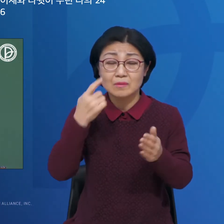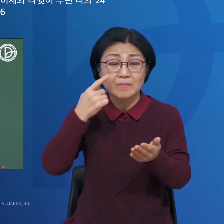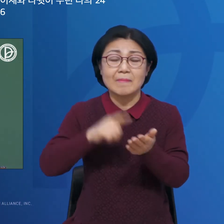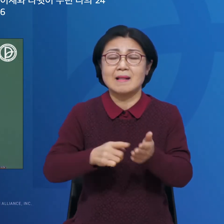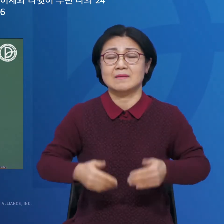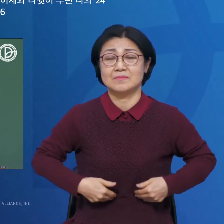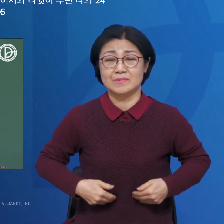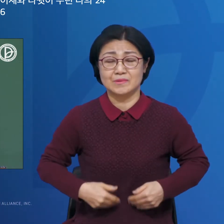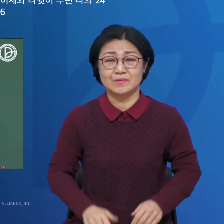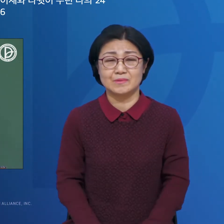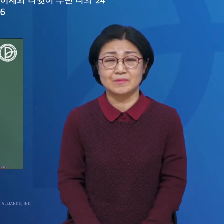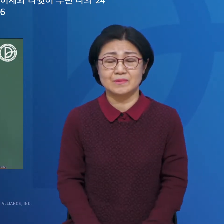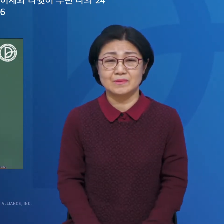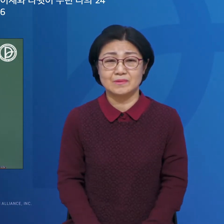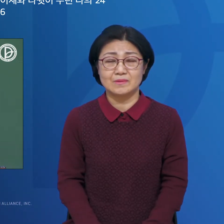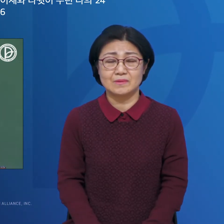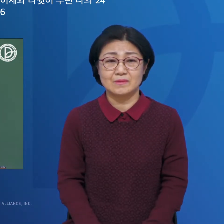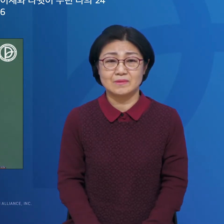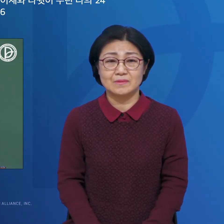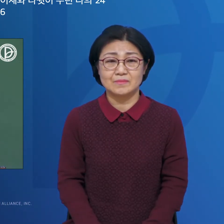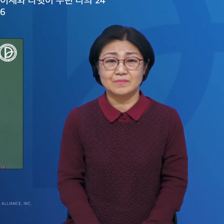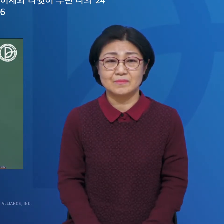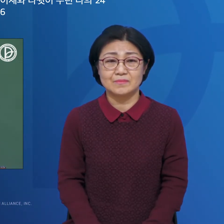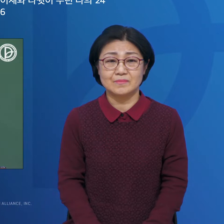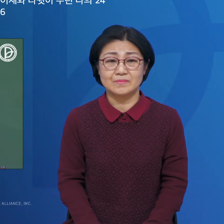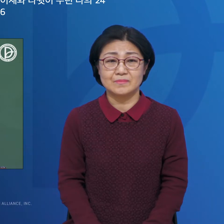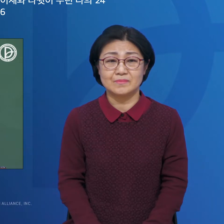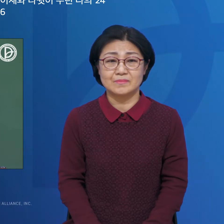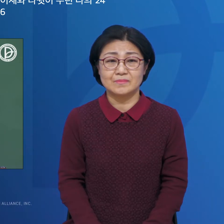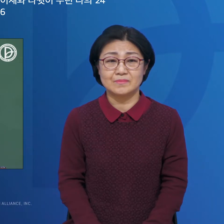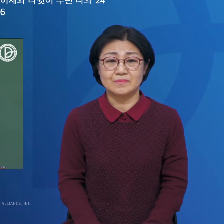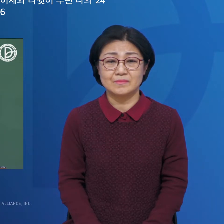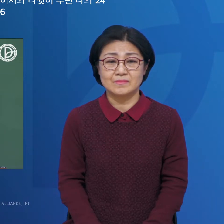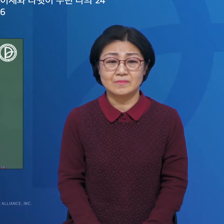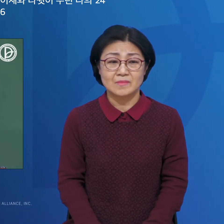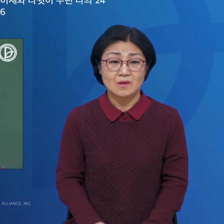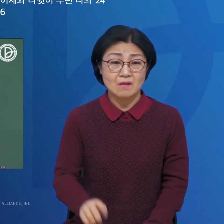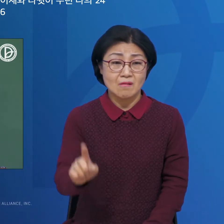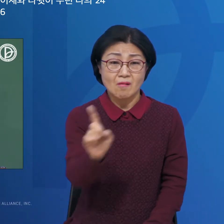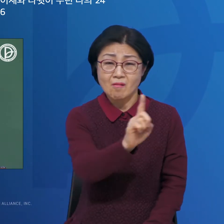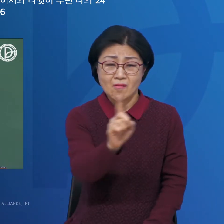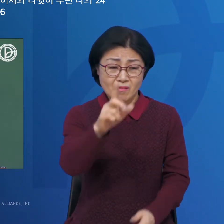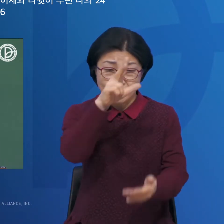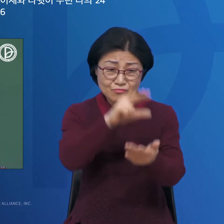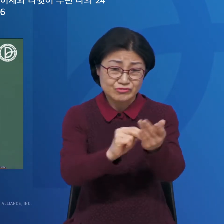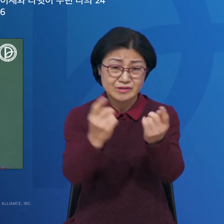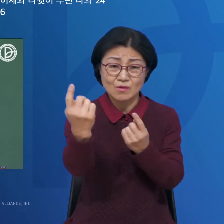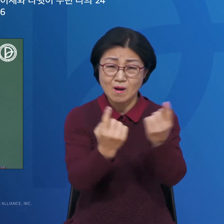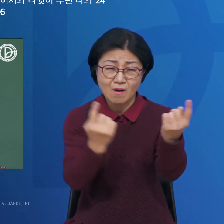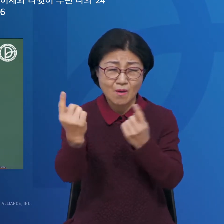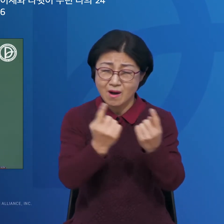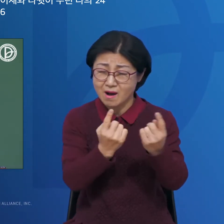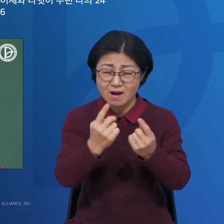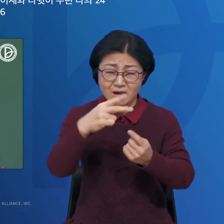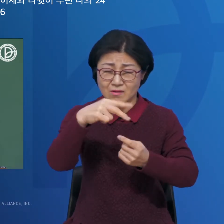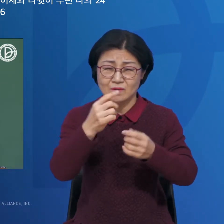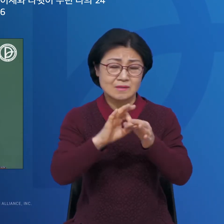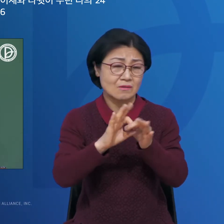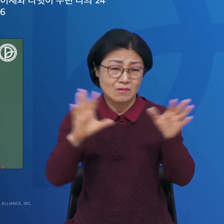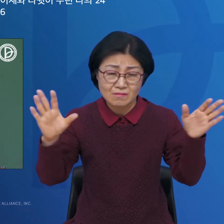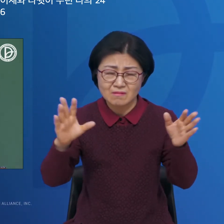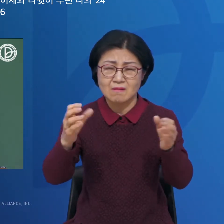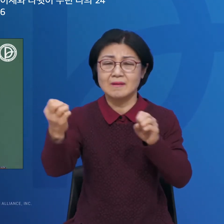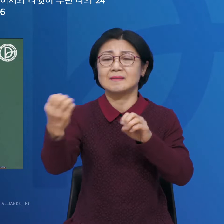하니까 하나님의 자녀로 하나님 여러분 주실 어떤 문제도 답이 있어요. Who are you? You are the children of God. So no matter what kind of problem comes to you, there is